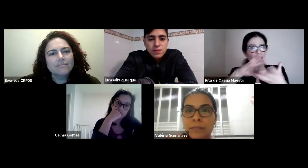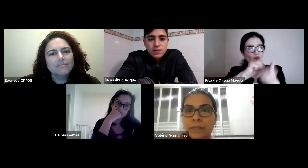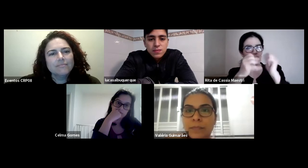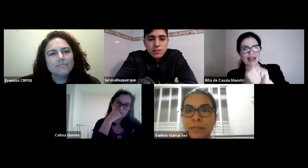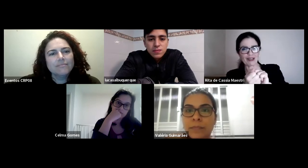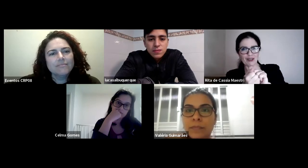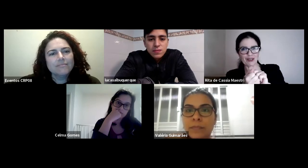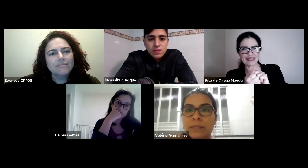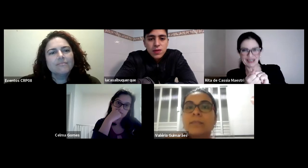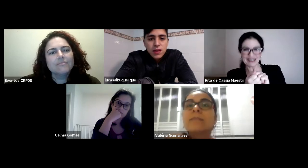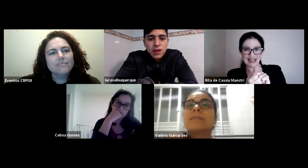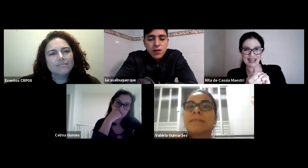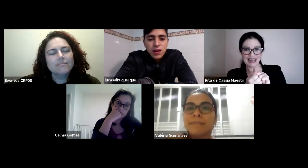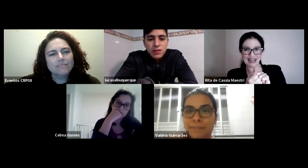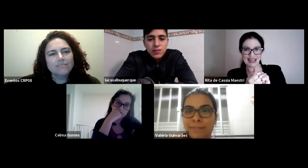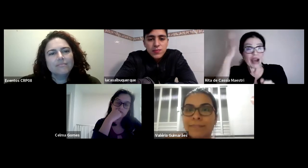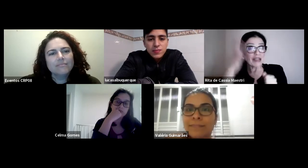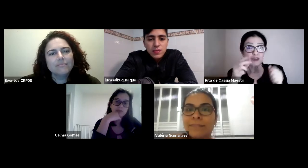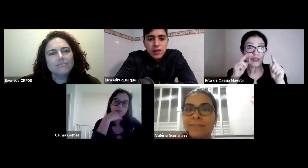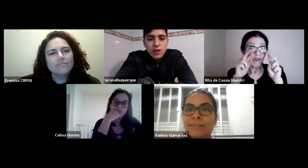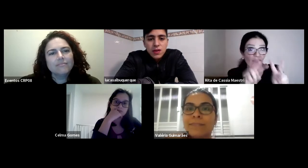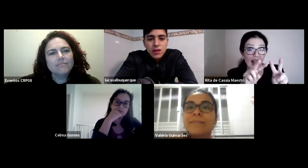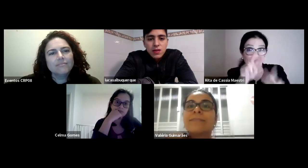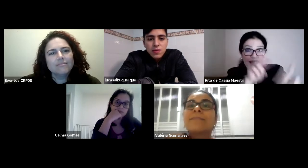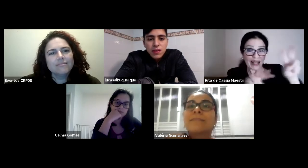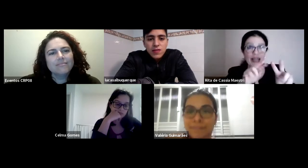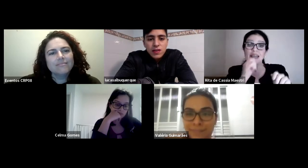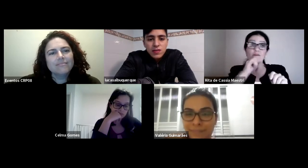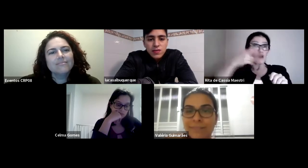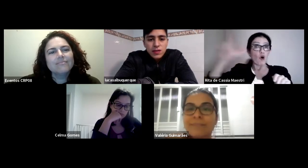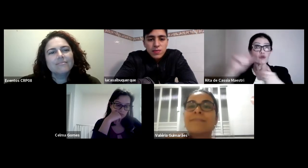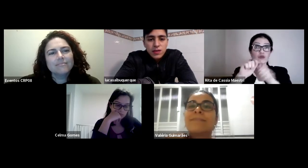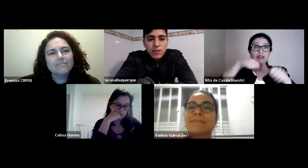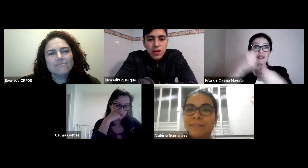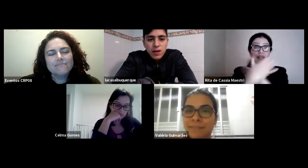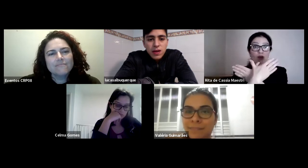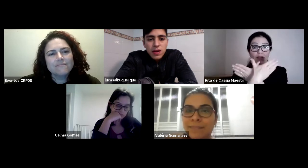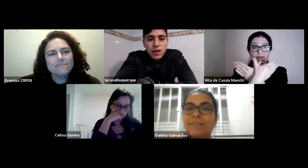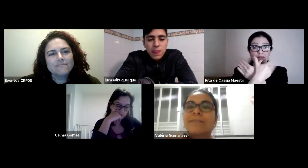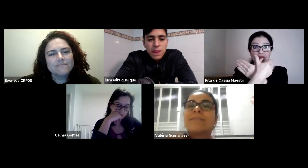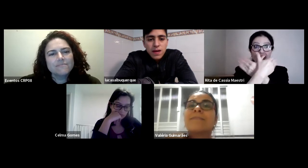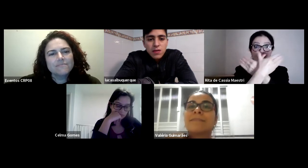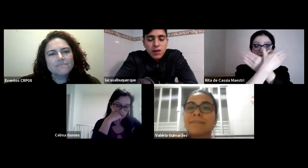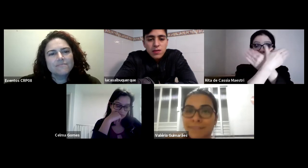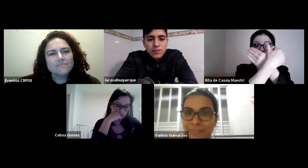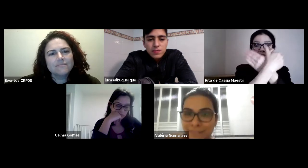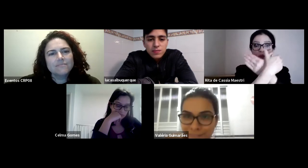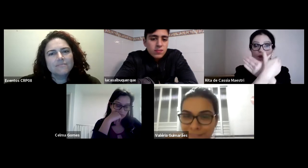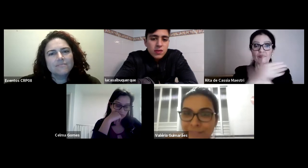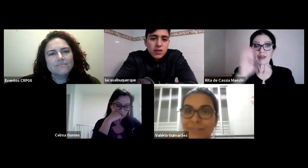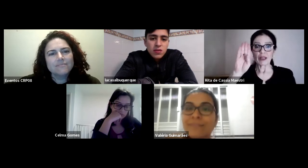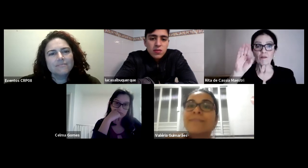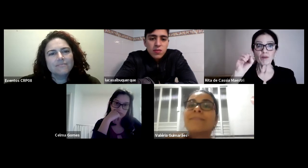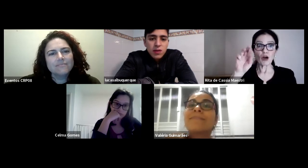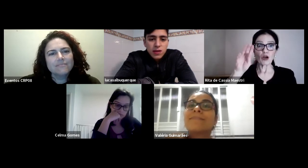Porque é concreto. Porque é concreto. Então, é mais fácil de você perceber, né? Agora,